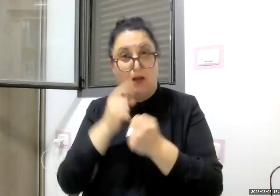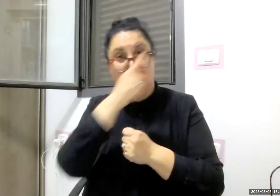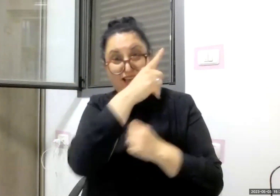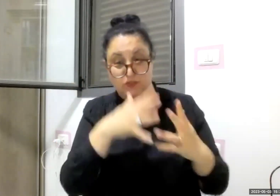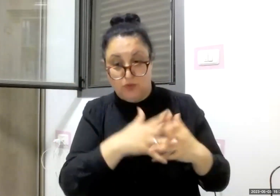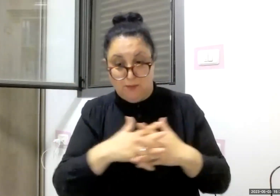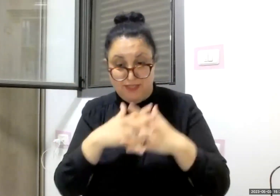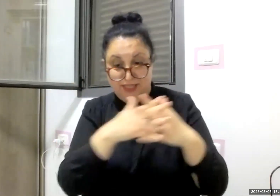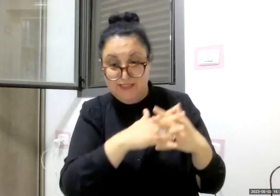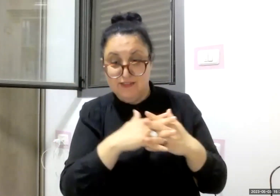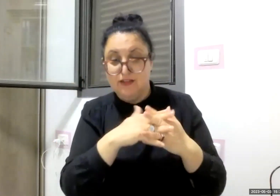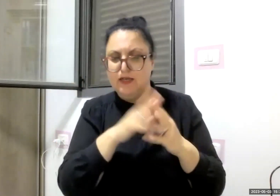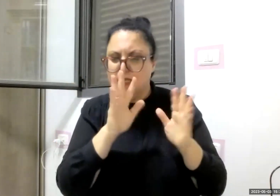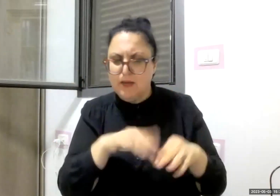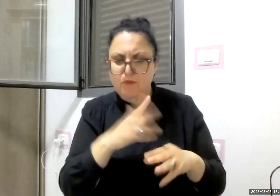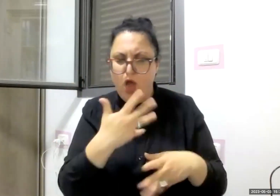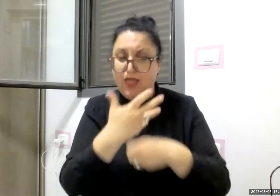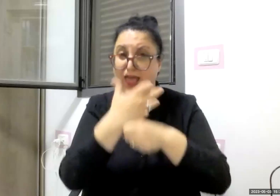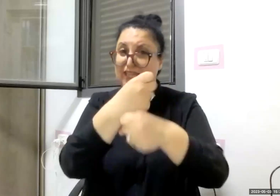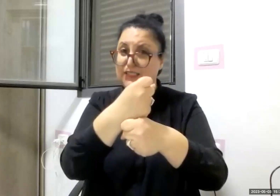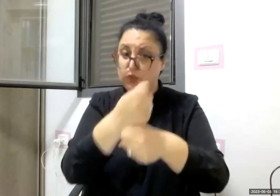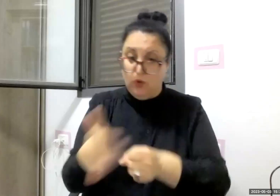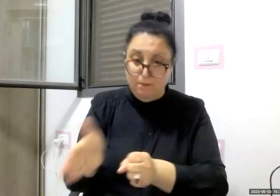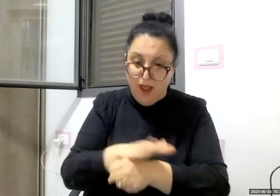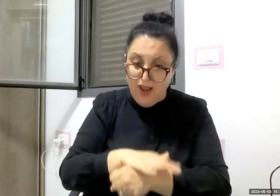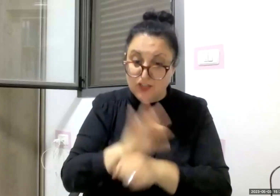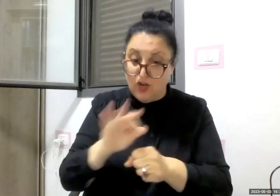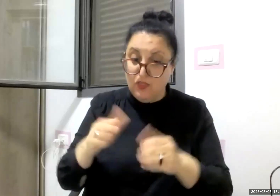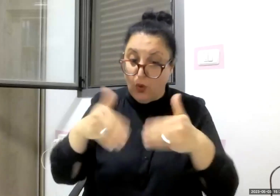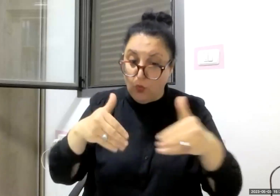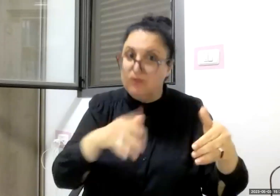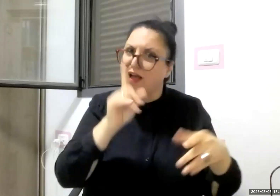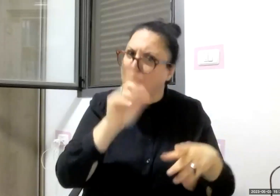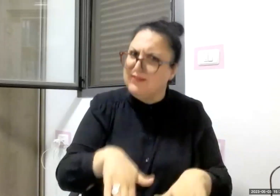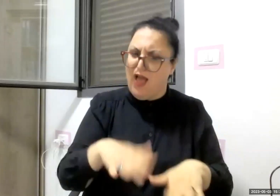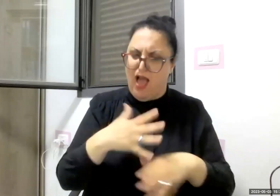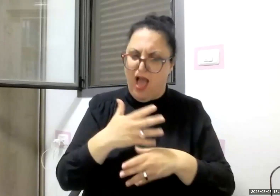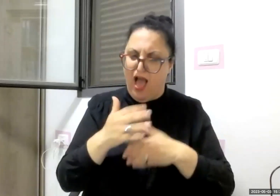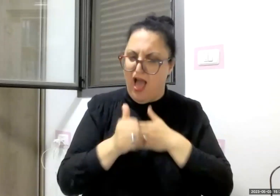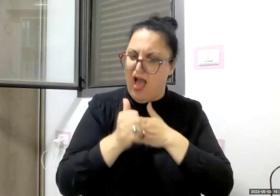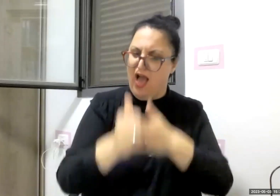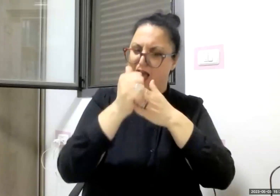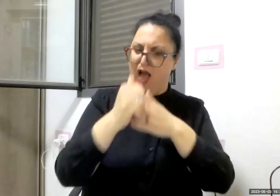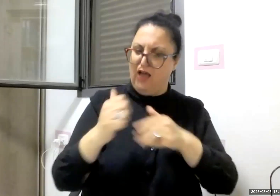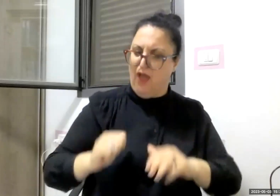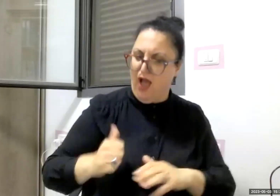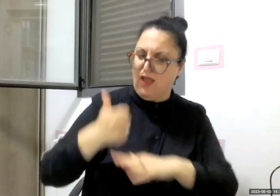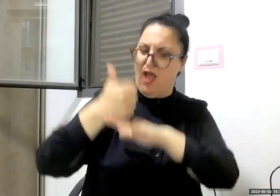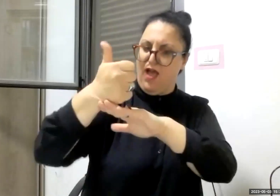לאורך השנים מבוססת בארצות הברית לא על ייצוג מלא של נכויות אבל כן